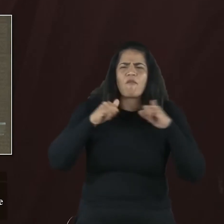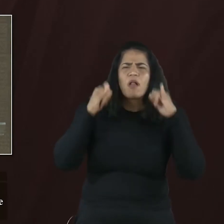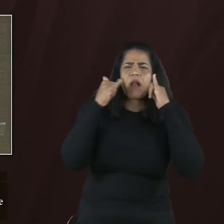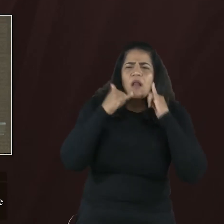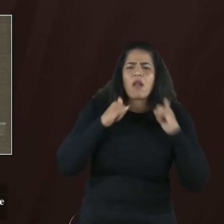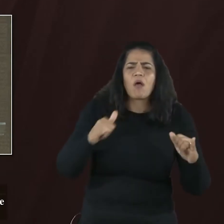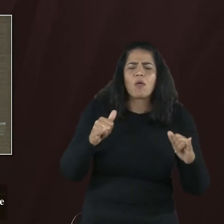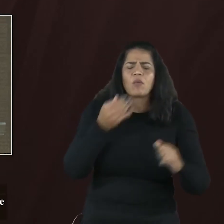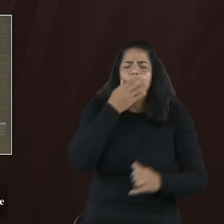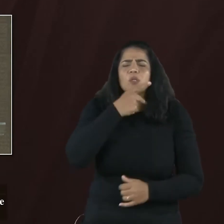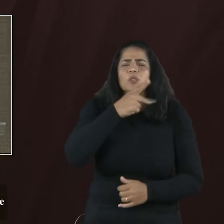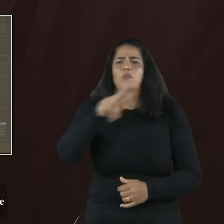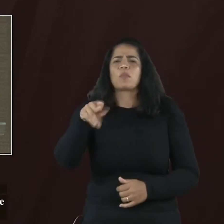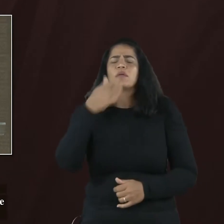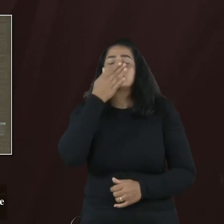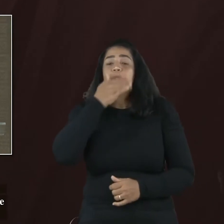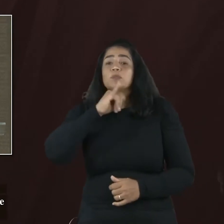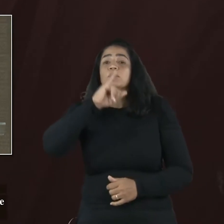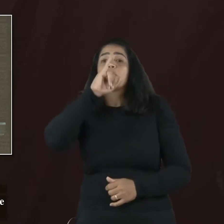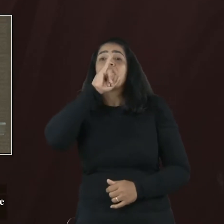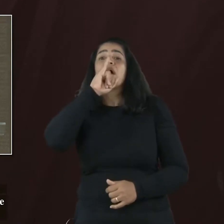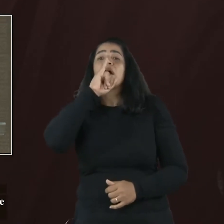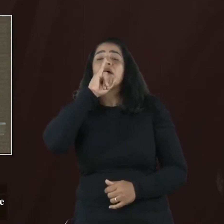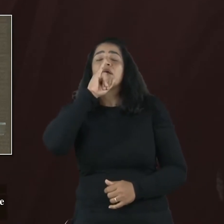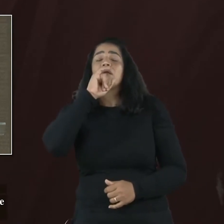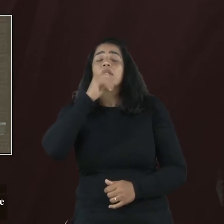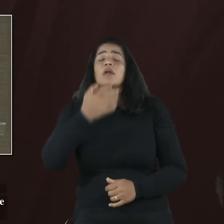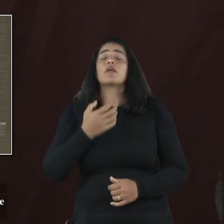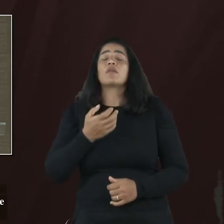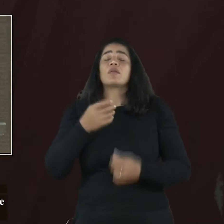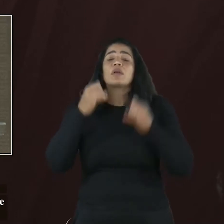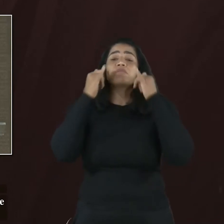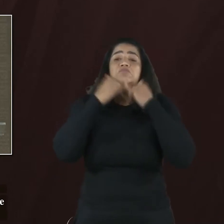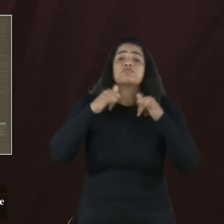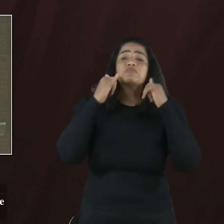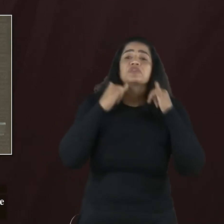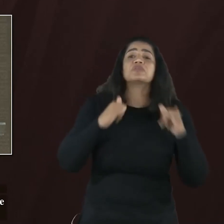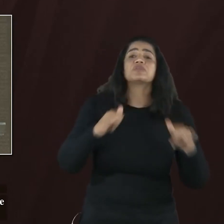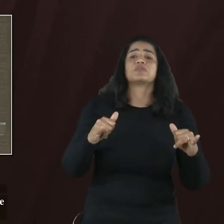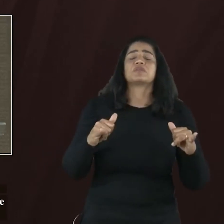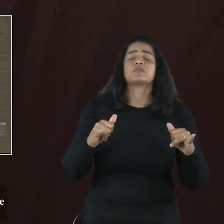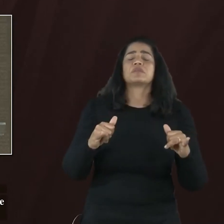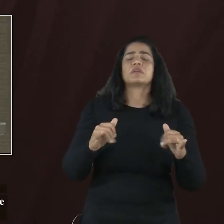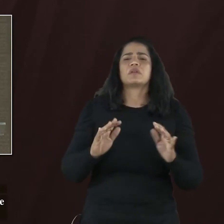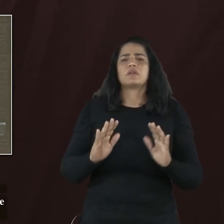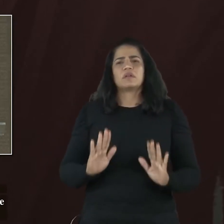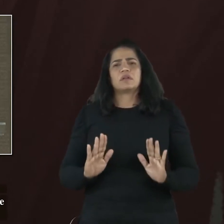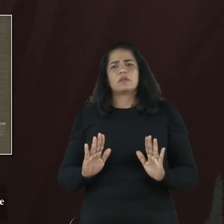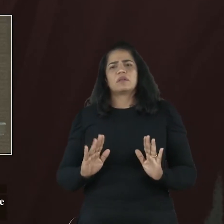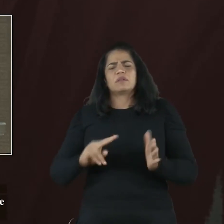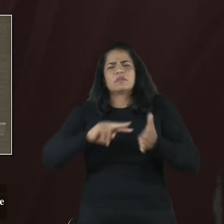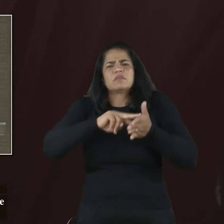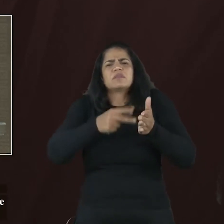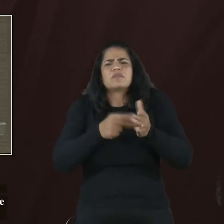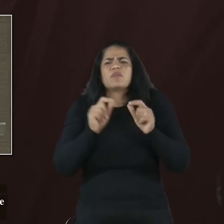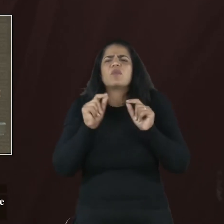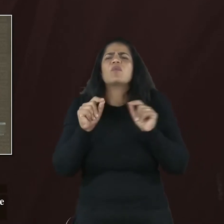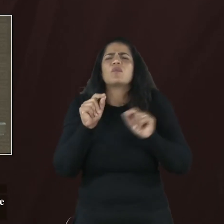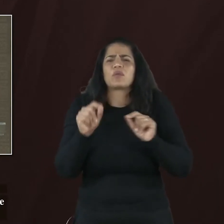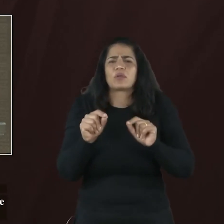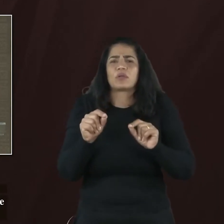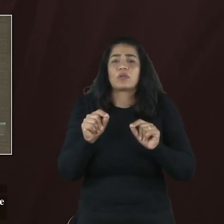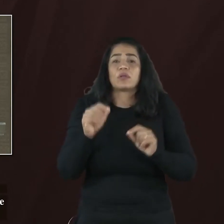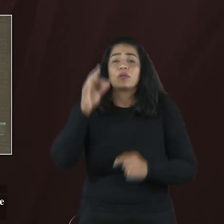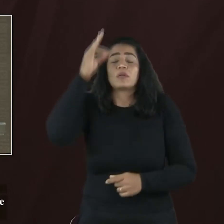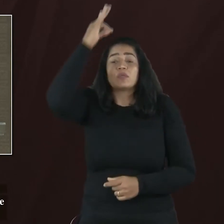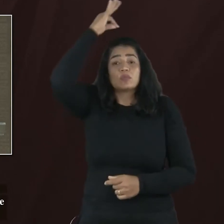ouvi agora a minha defesa perante vós. Eu só quero falar até aí. Isso significa o quê? Espírito Santo permitiu que tudo